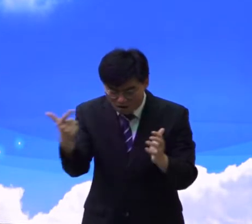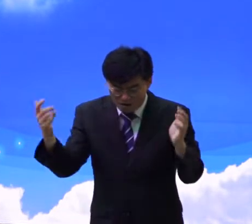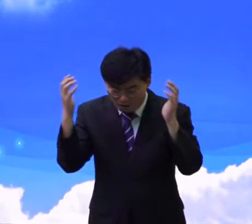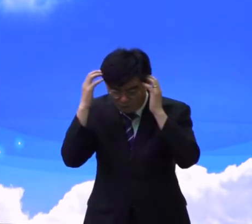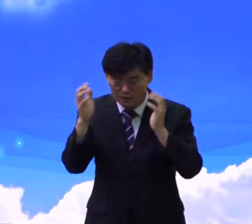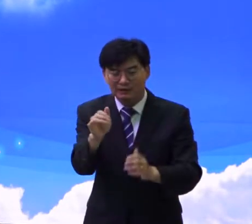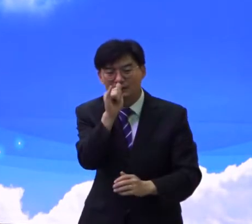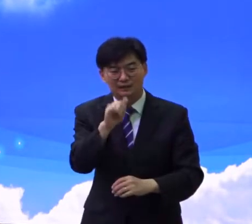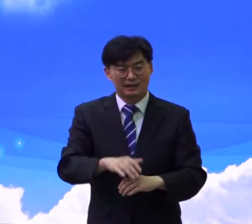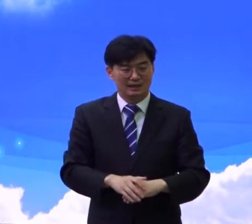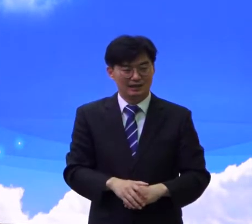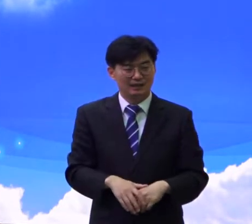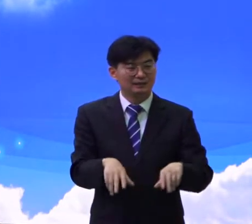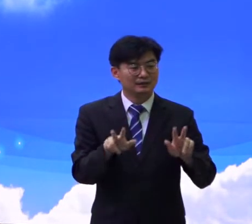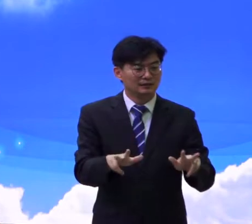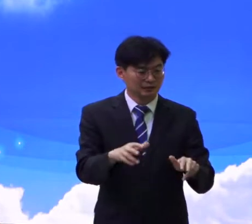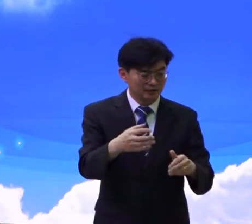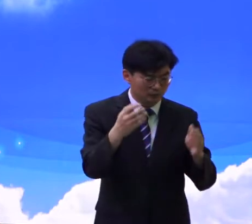어떻게 하려고 그러니?